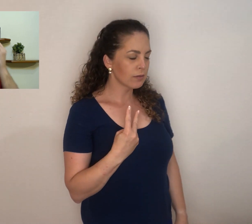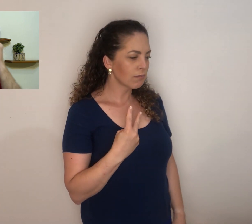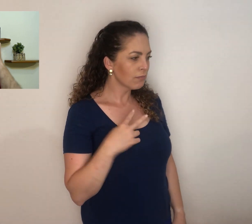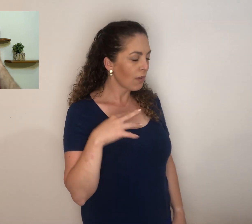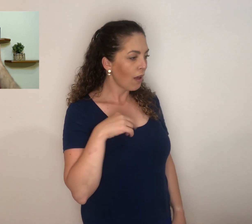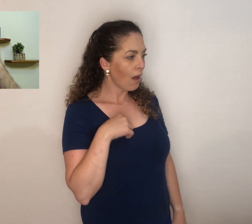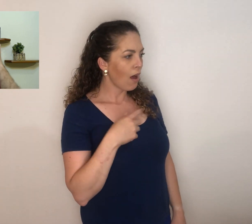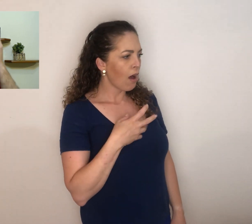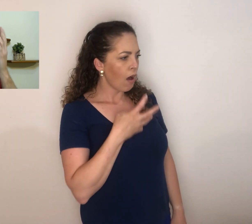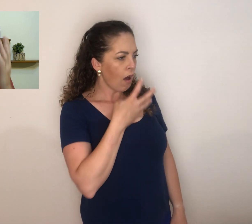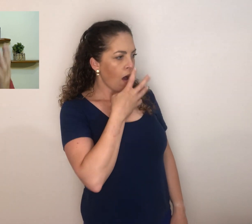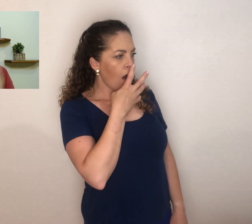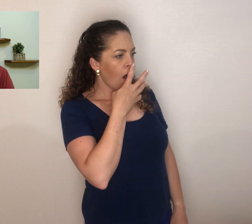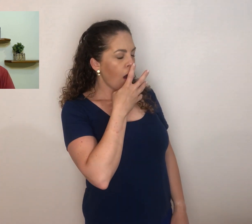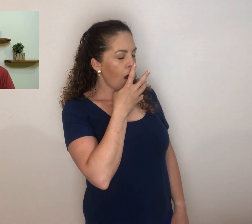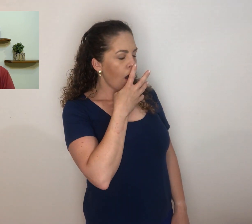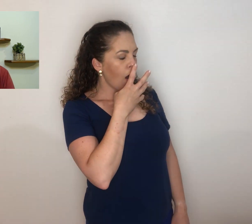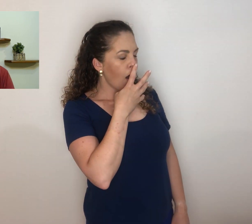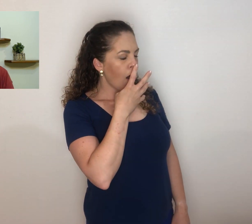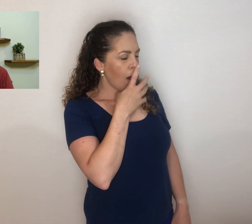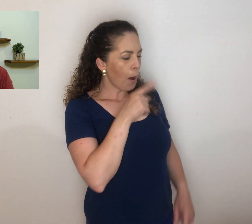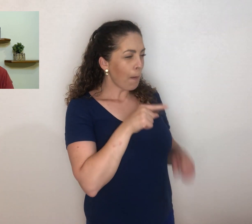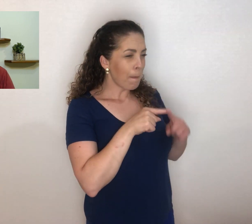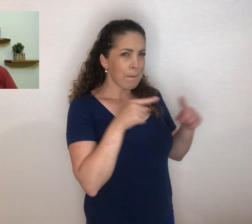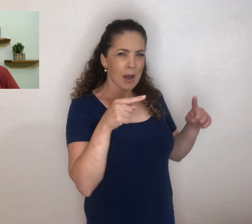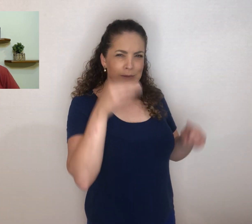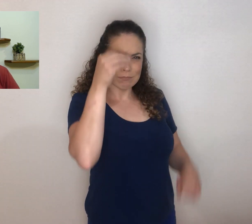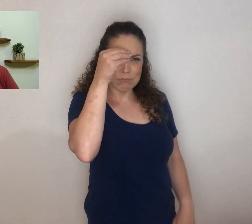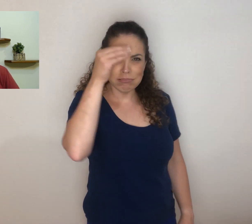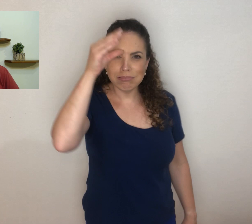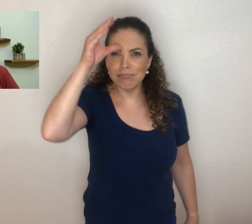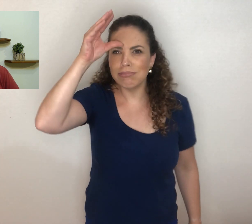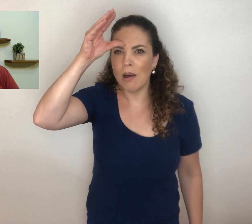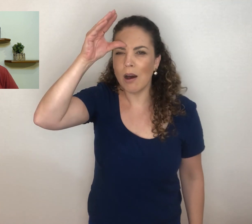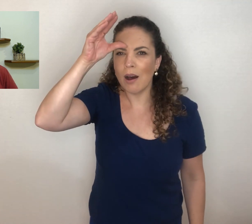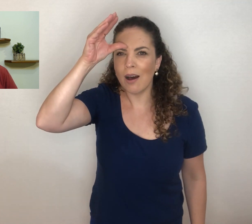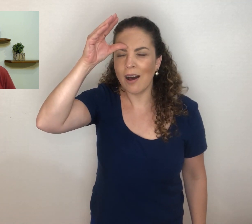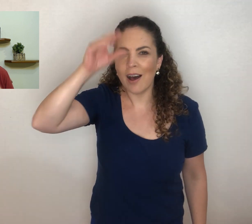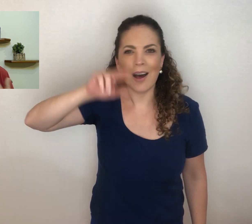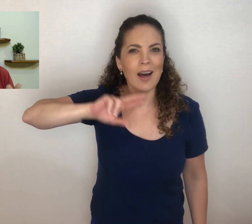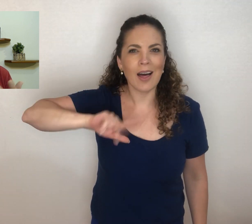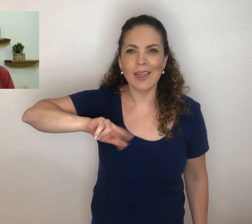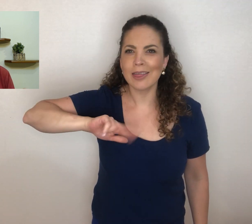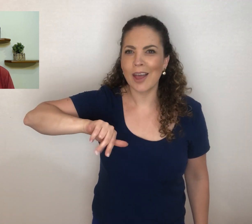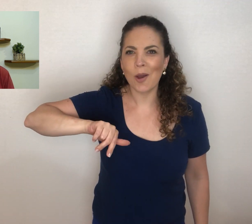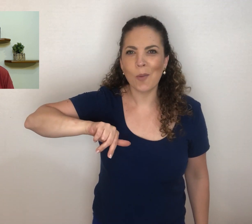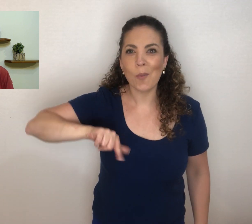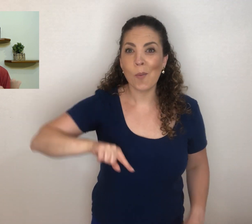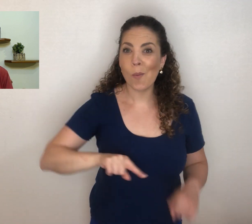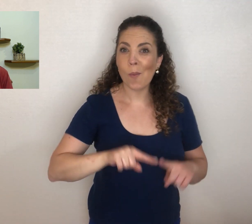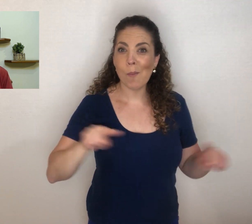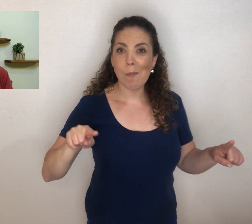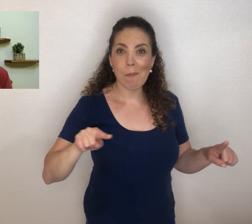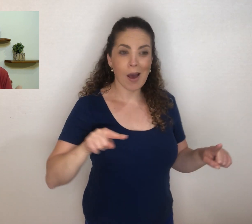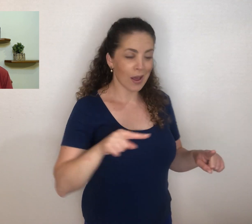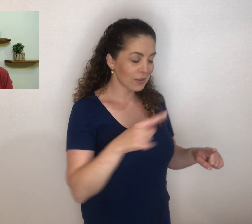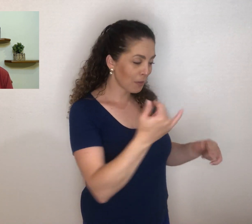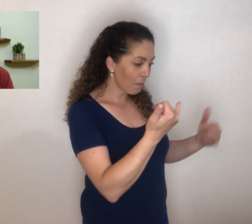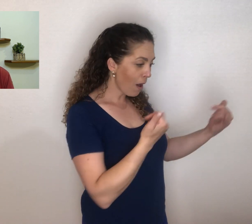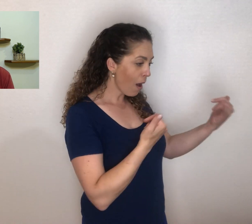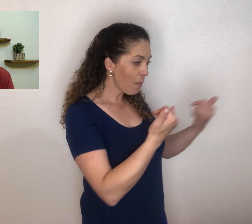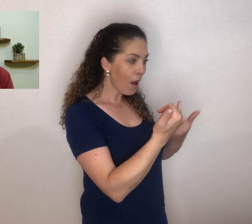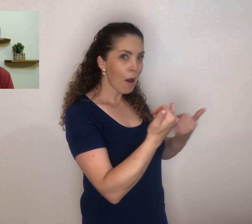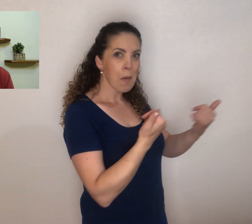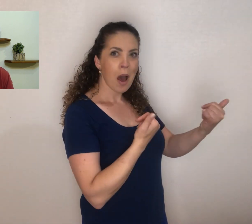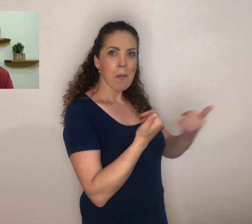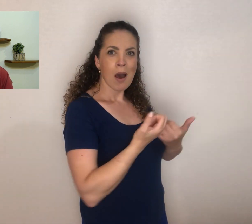não foi no intelecto deles. Eles disseram assim: não nos ardia o coração quando ele